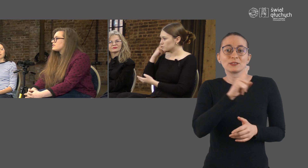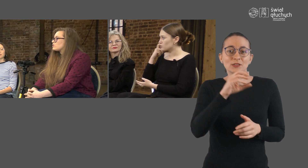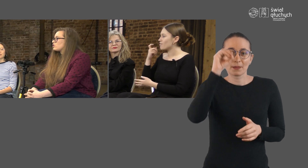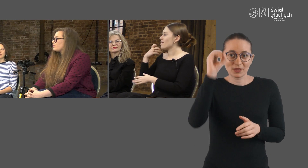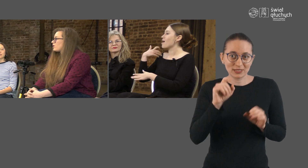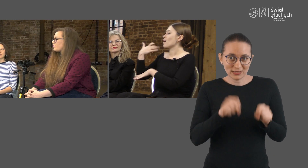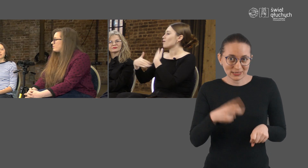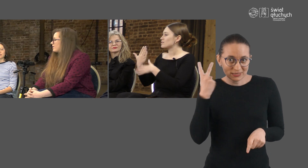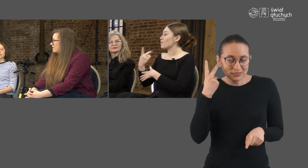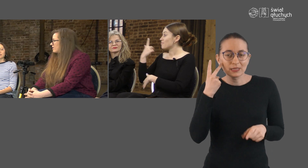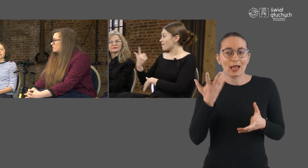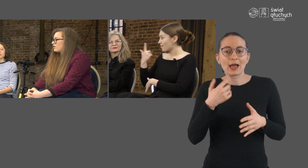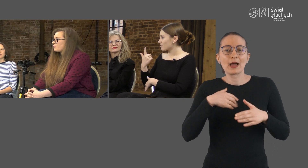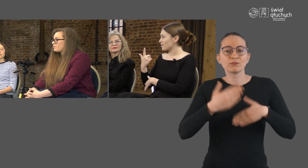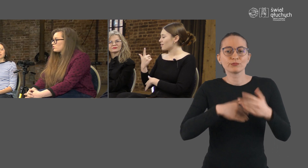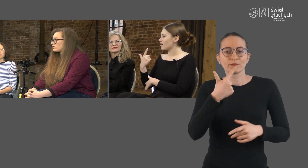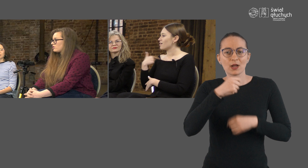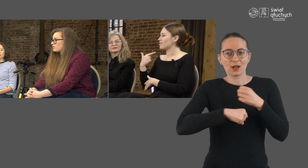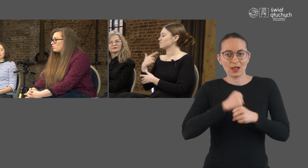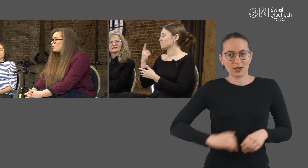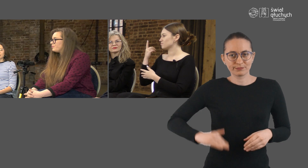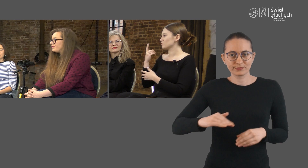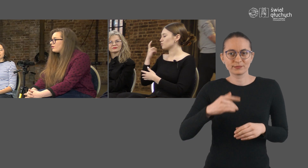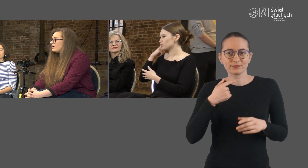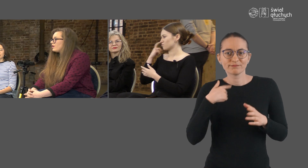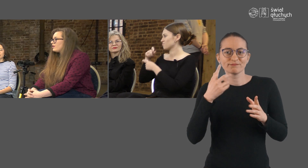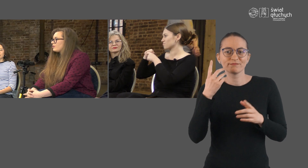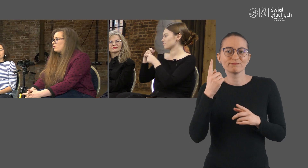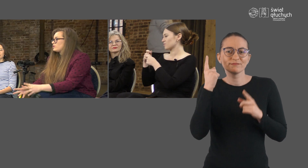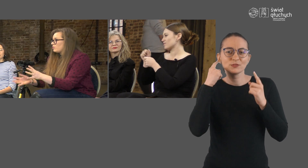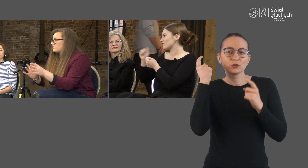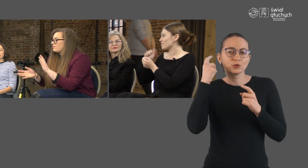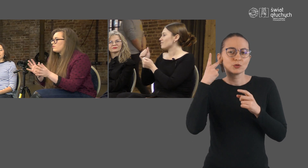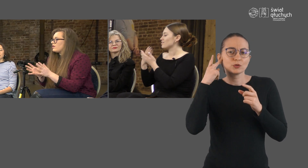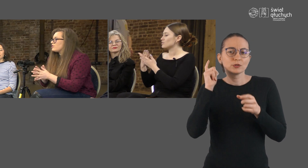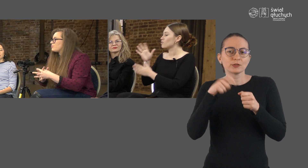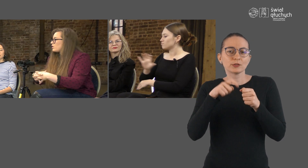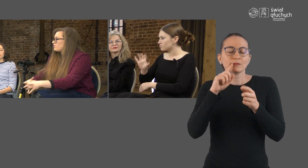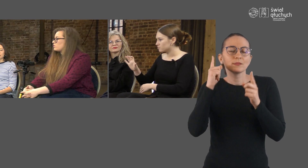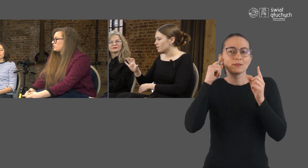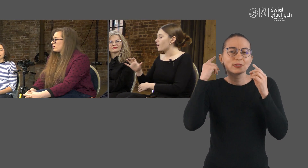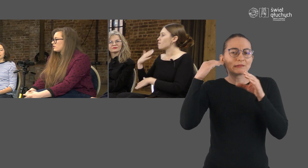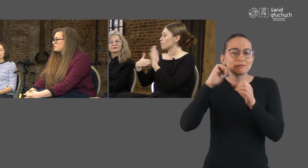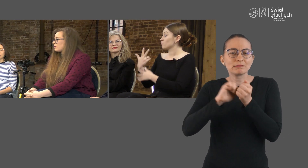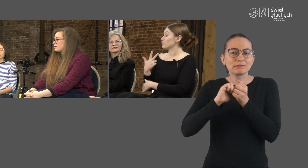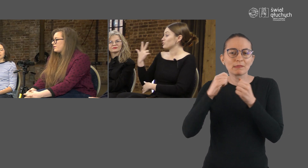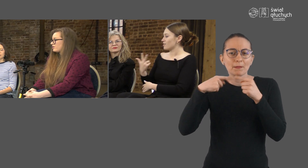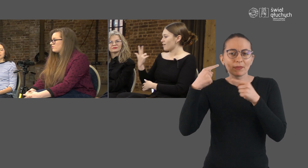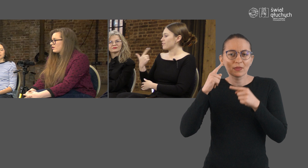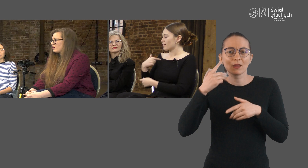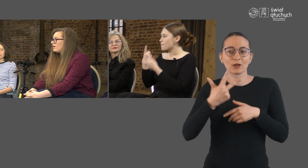i okazało się dopiero jak miałam 2 latka, że mam uszkodzenie słuchu, bo zaobserwowali i dopiero w wieku 3 lat